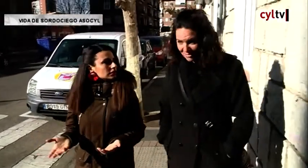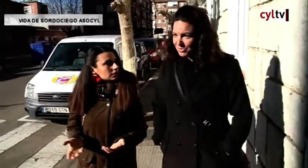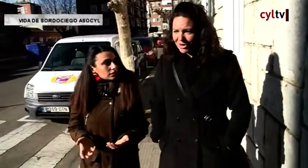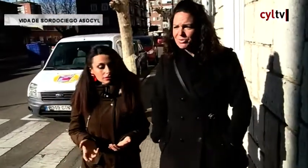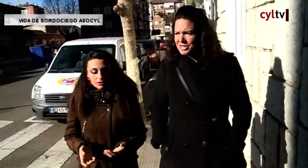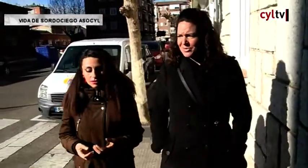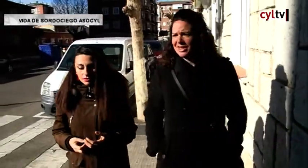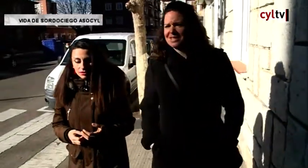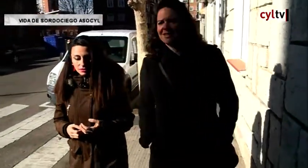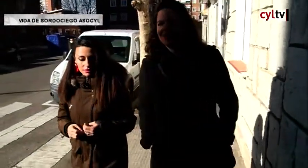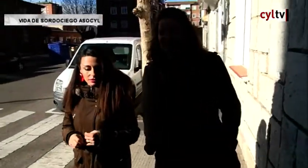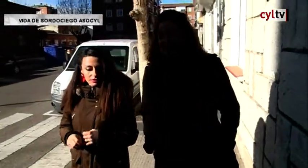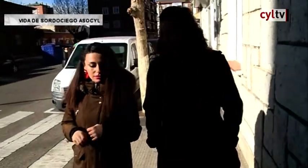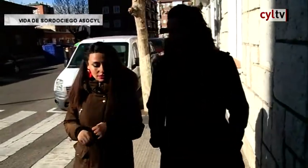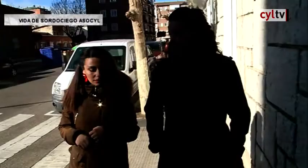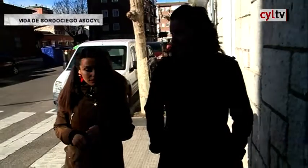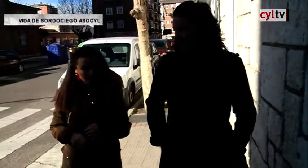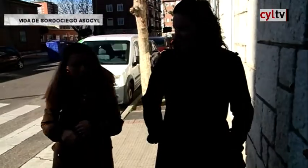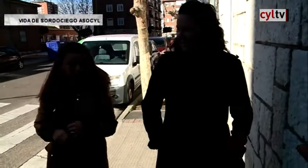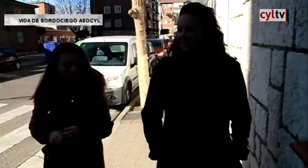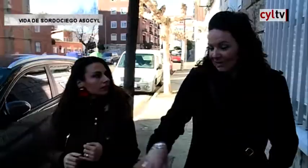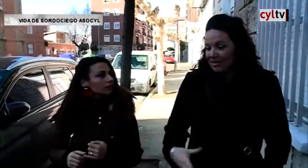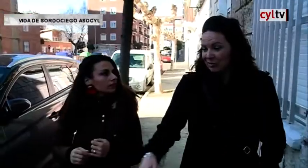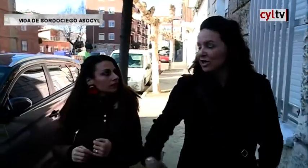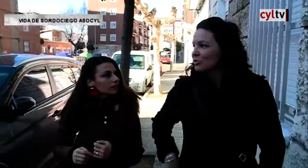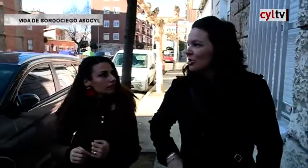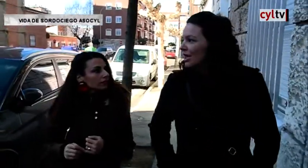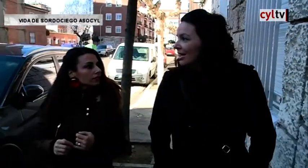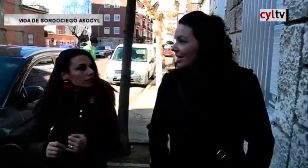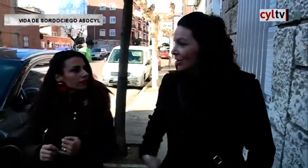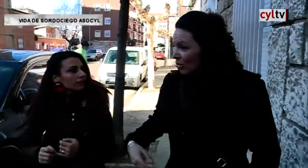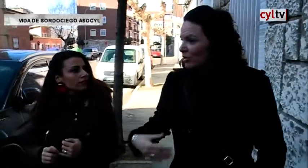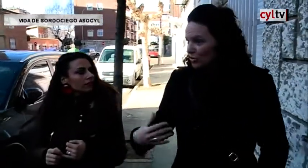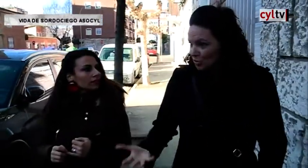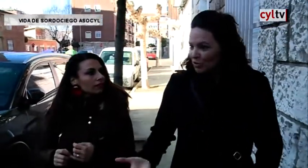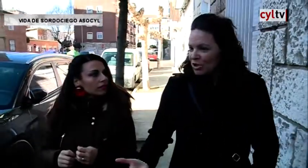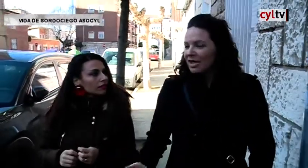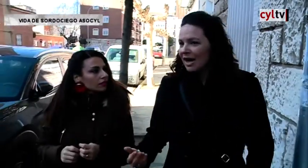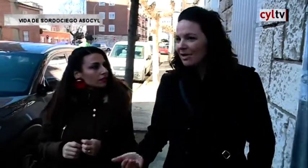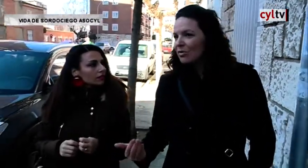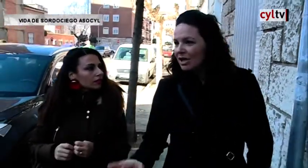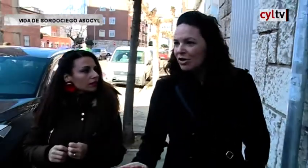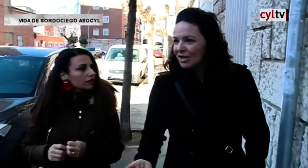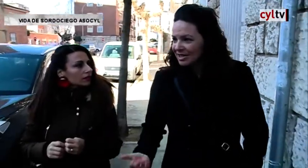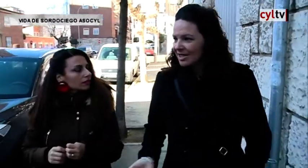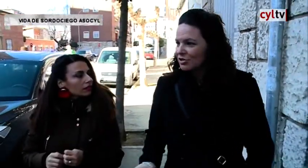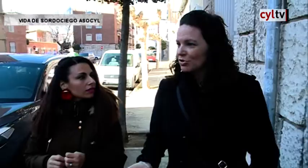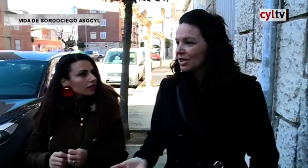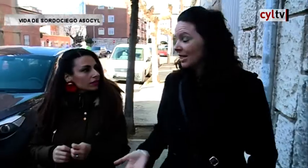preguntado muchas veces. Sorprendió a la familia, trabajaba con niños, y en uno de los grupos había un niño de 3 años que era